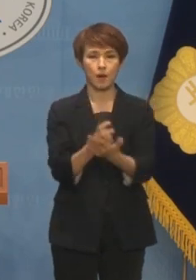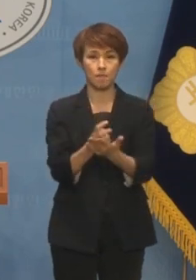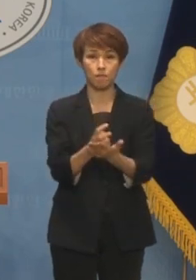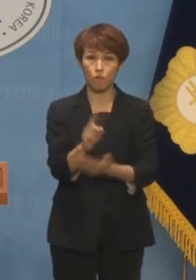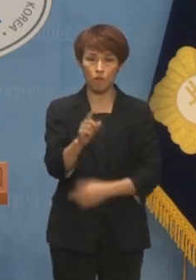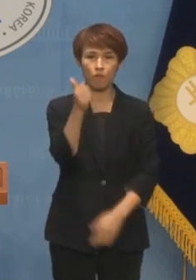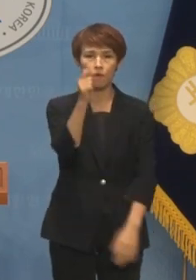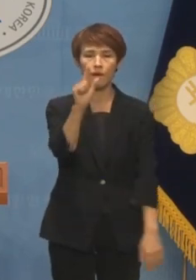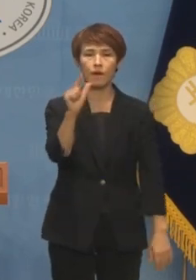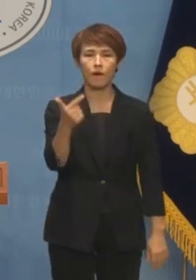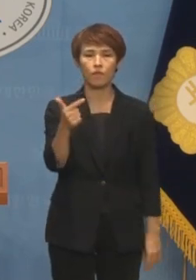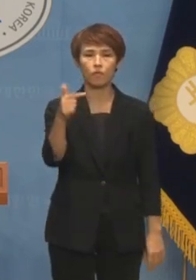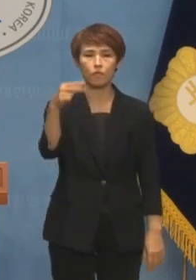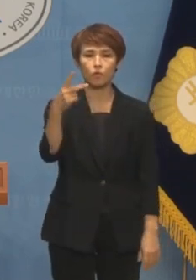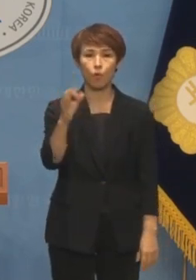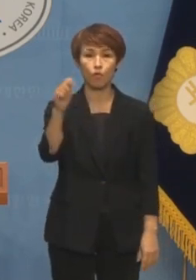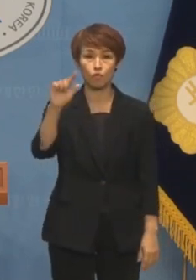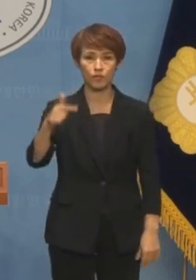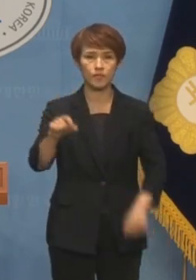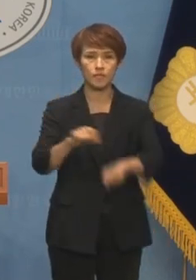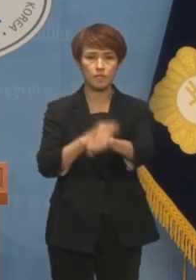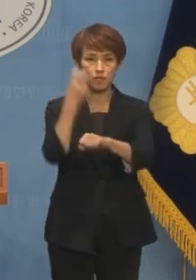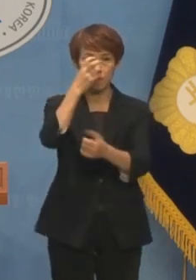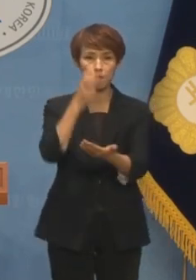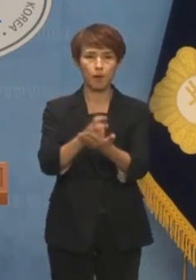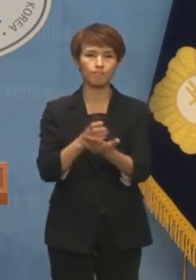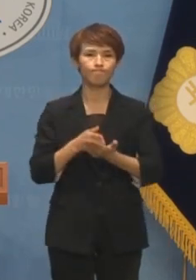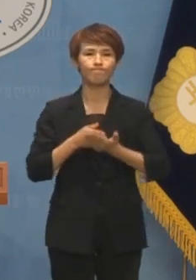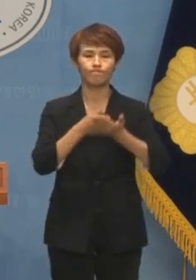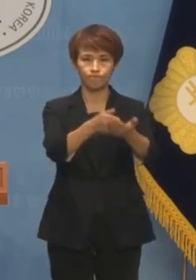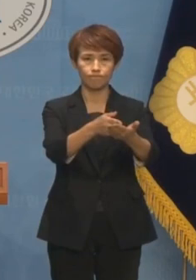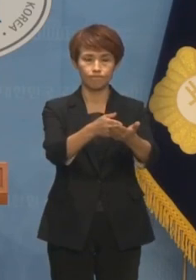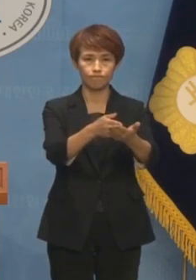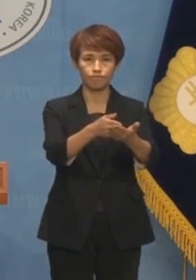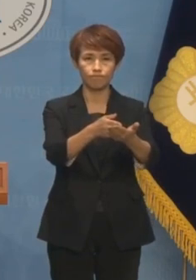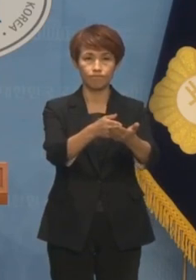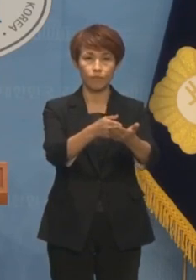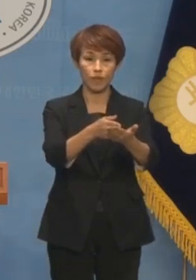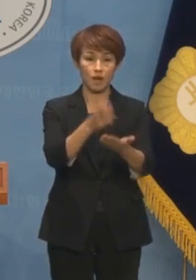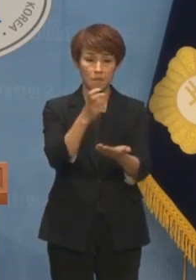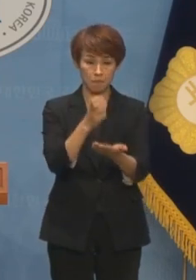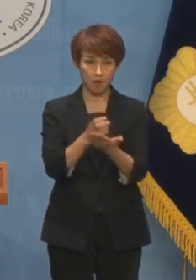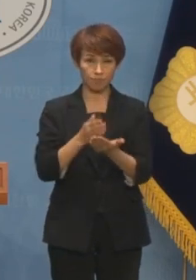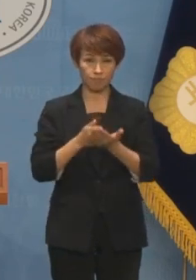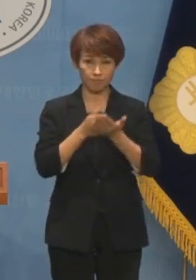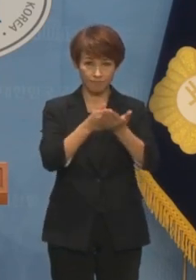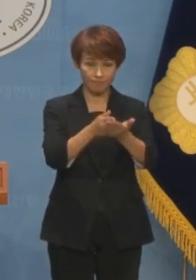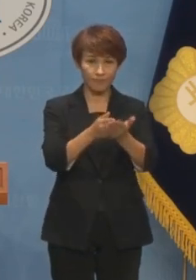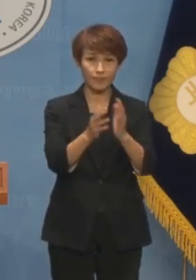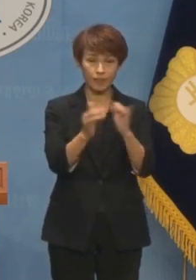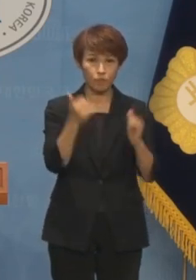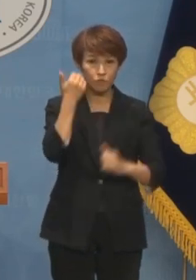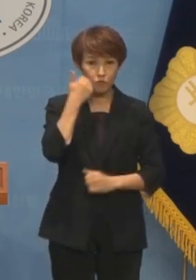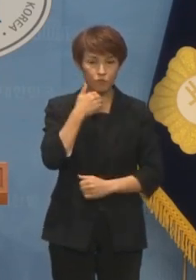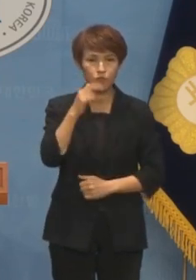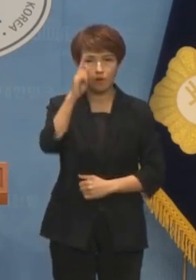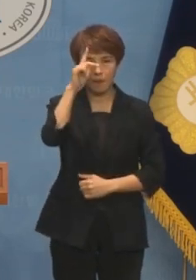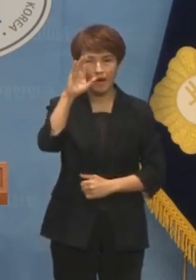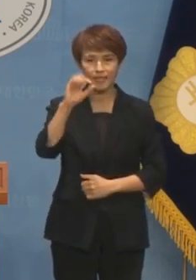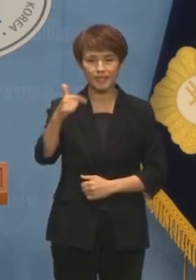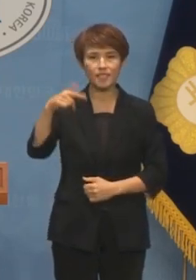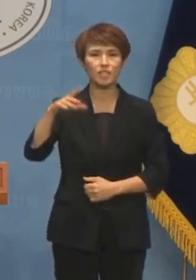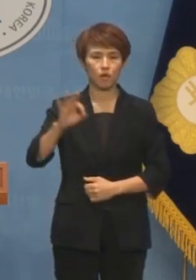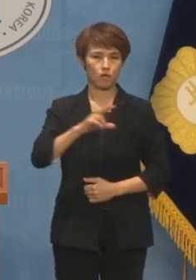한동훈 특검법을 발의했습니다. 법안을 제출한 박은정 의원 및